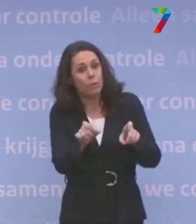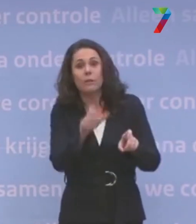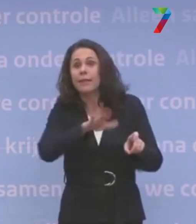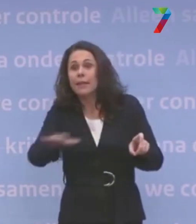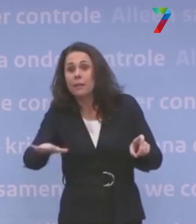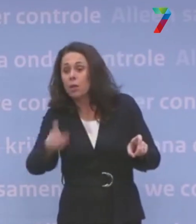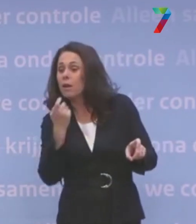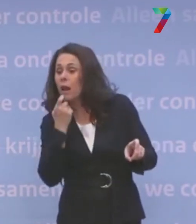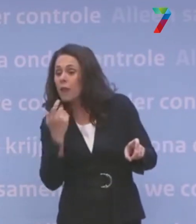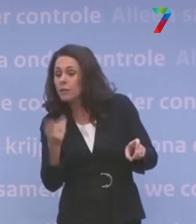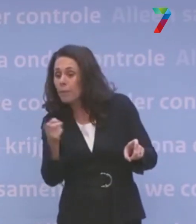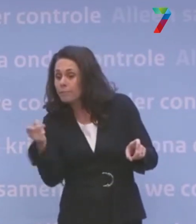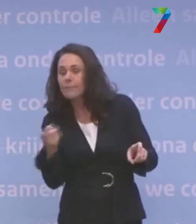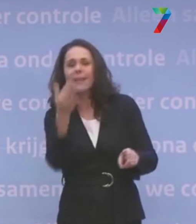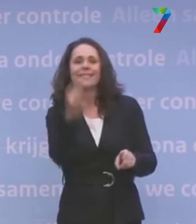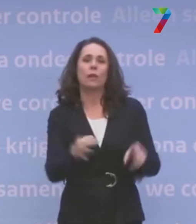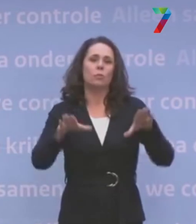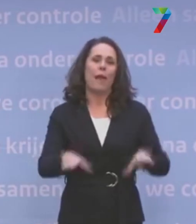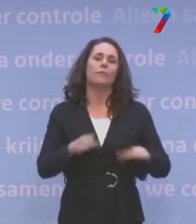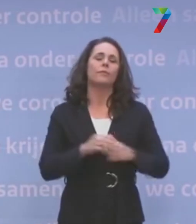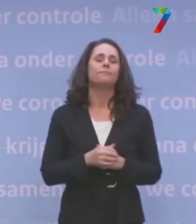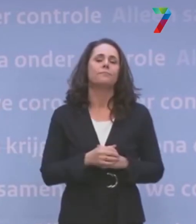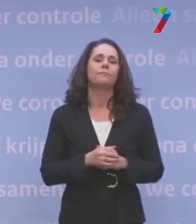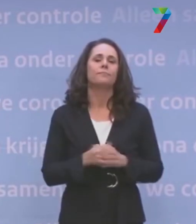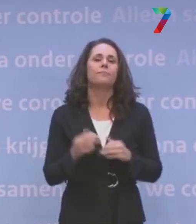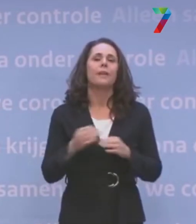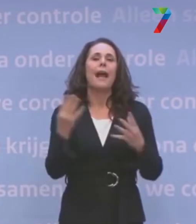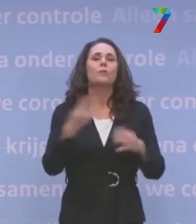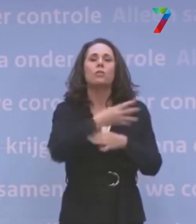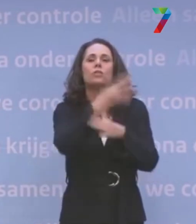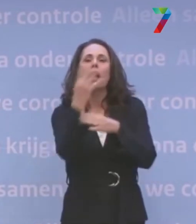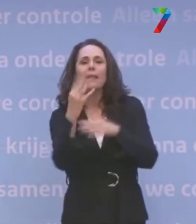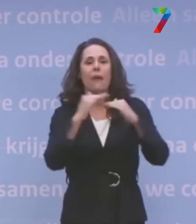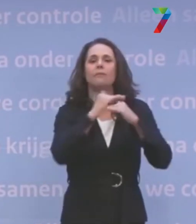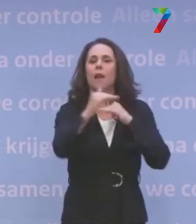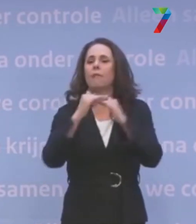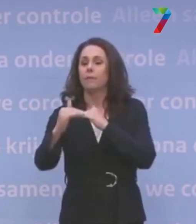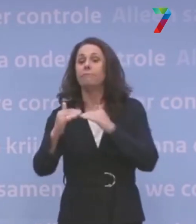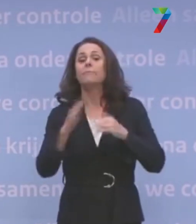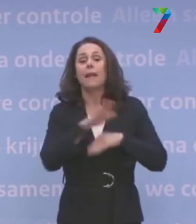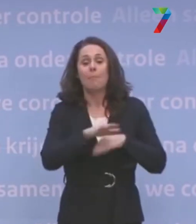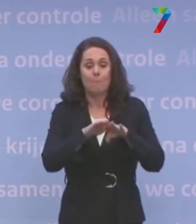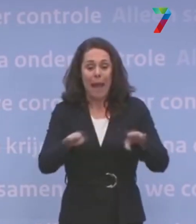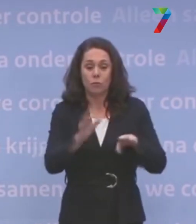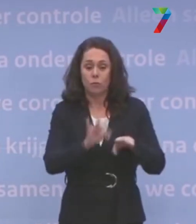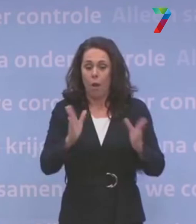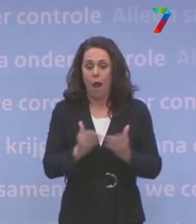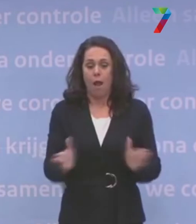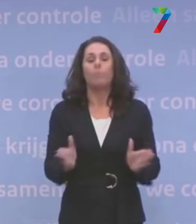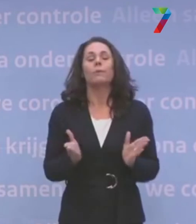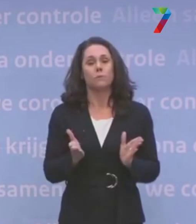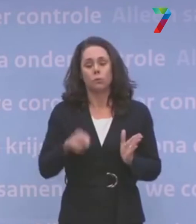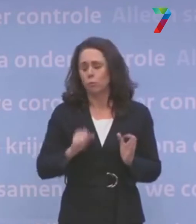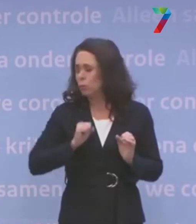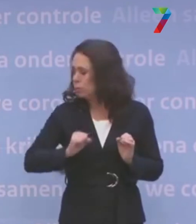thuis. In een aantal Scandinavische landen zijn basisscholen al open. We volgen nauwgezet hoe zich het